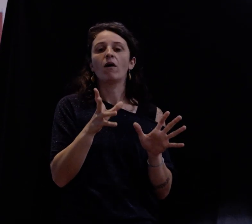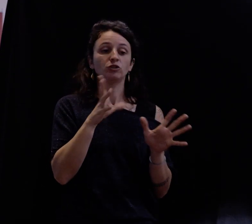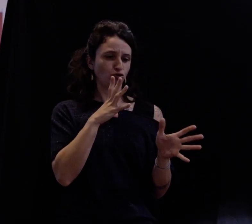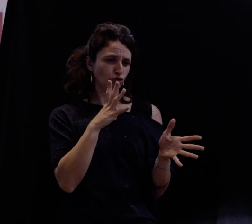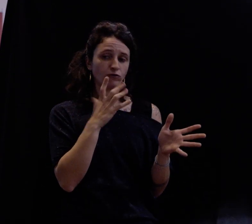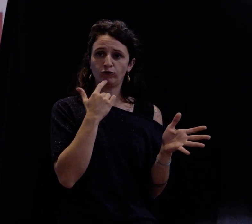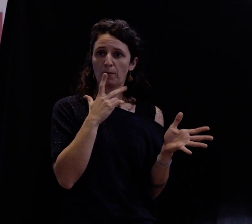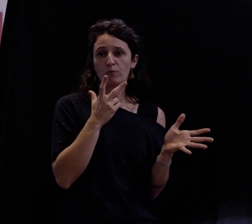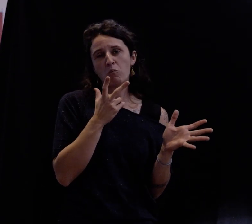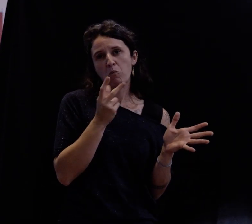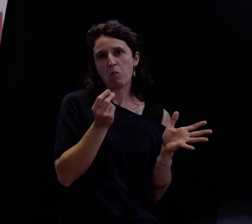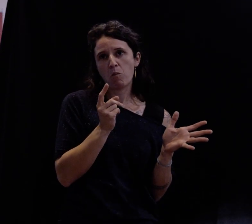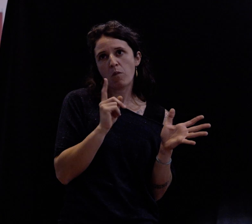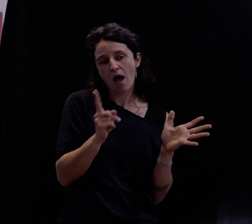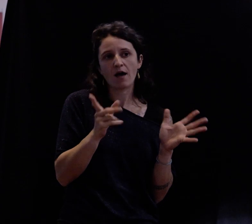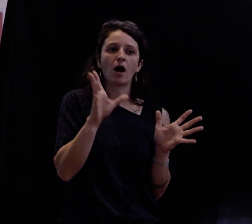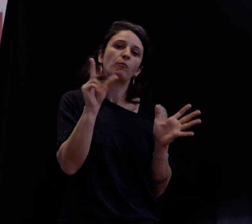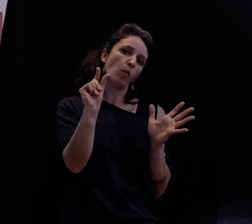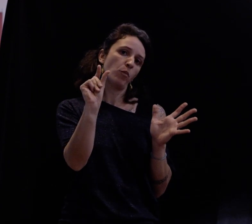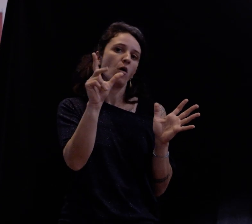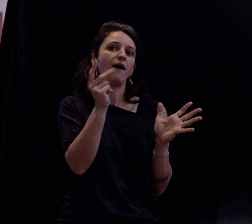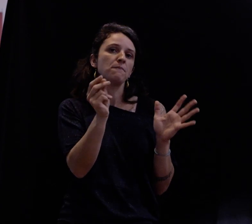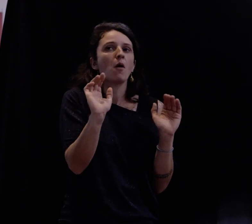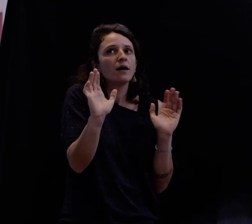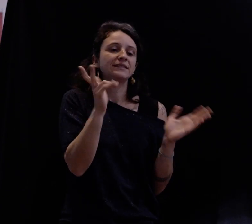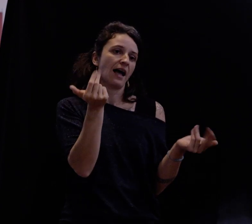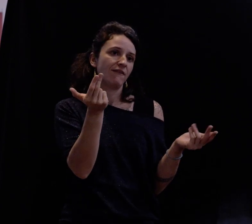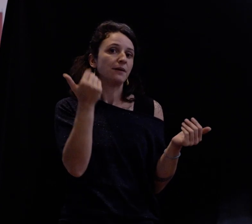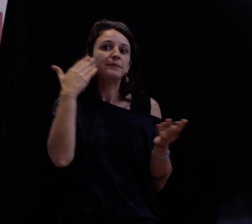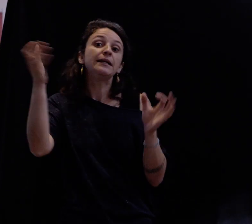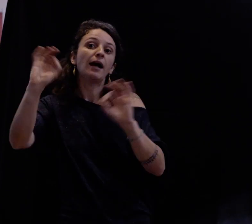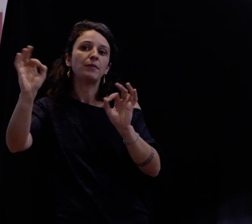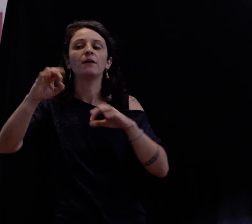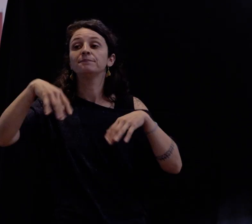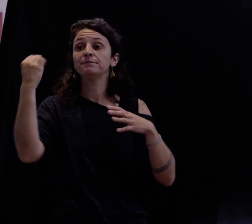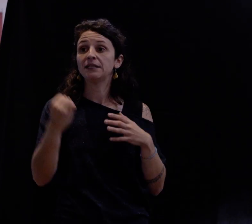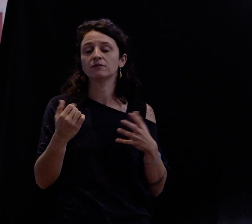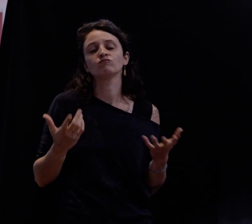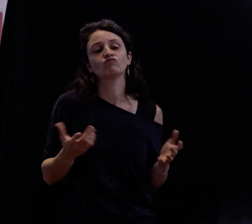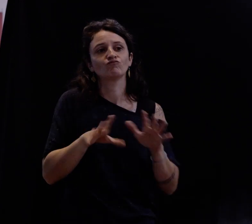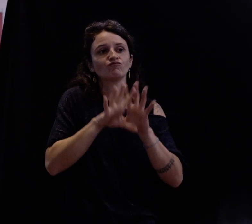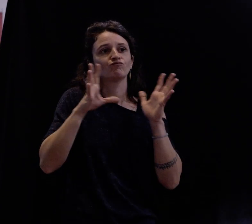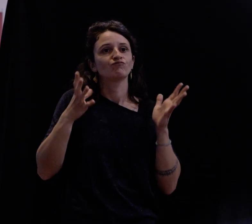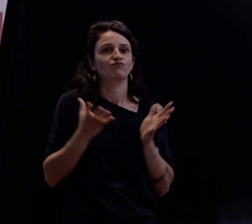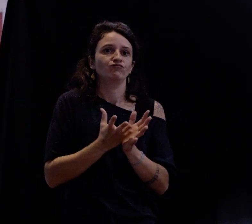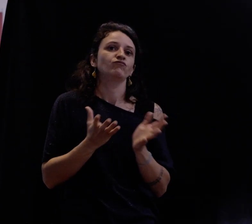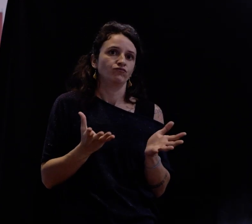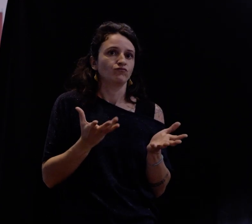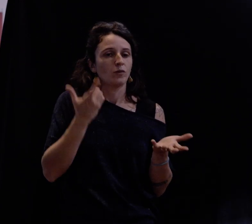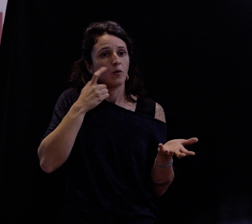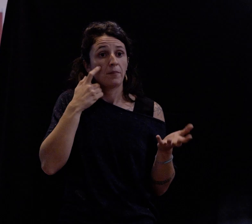Globalement, ce qu'on en conclut, c'est qu'il n'y a pas vraiment de lien entre le type de mutation qu'on trouve, le type de faute